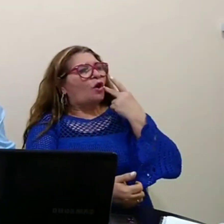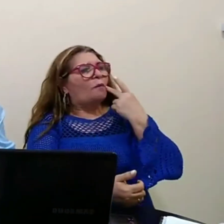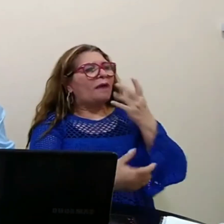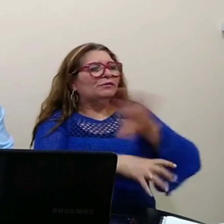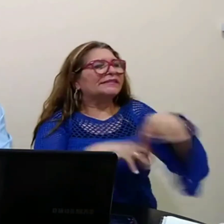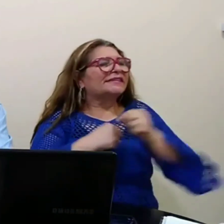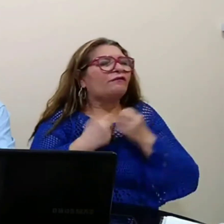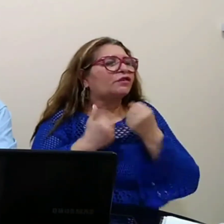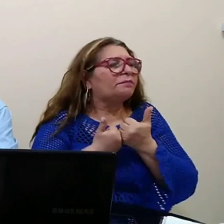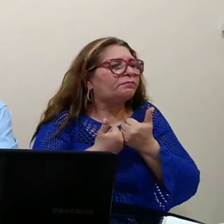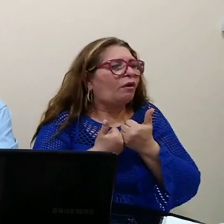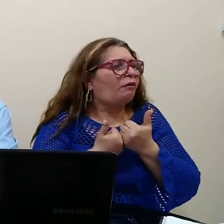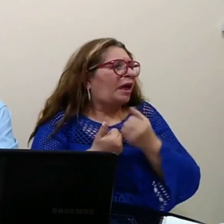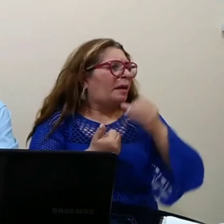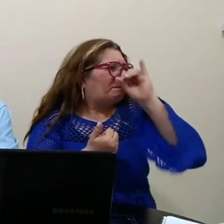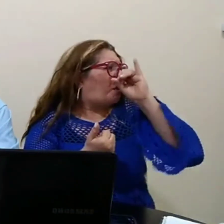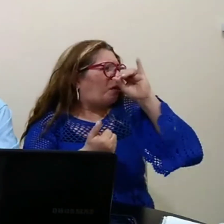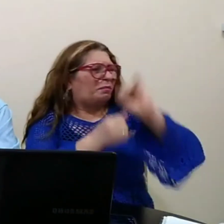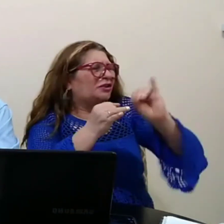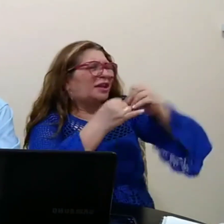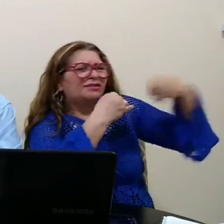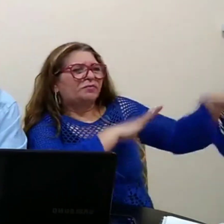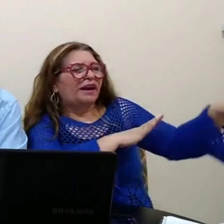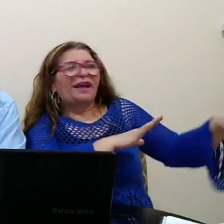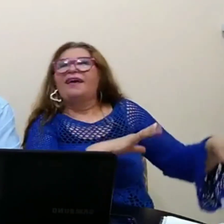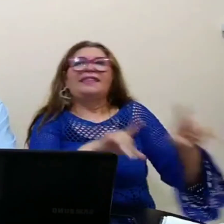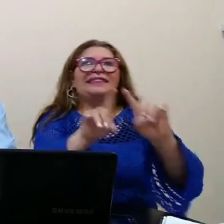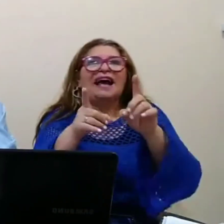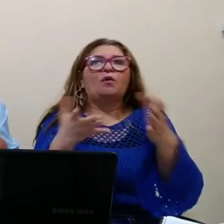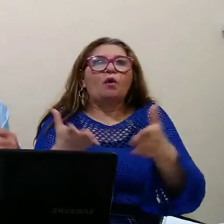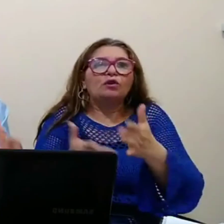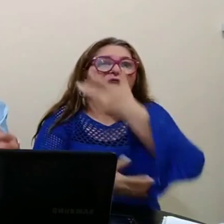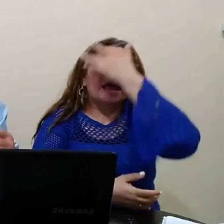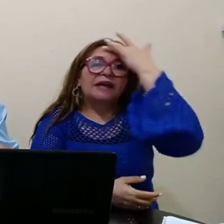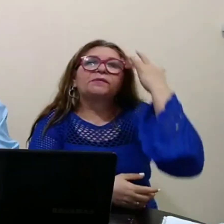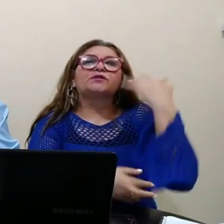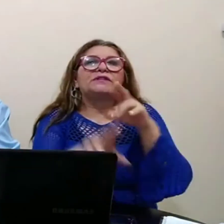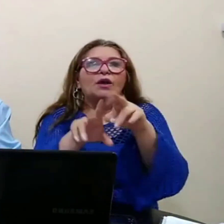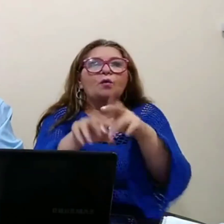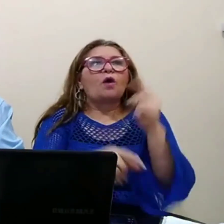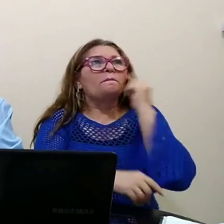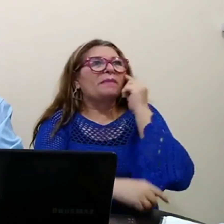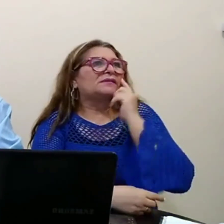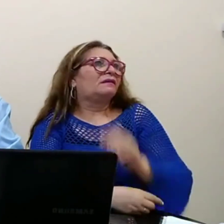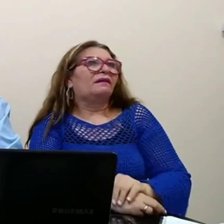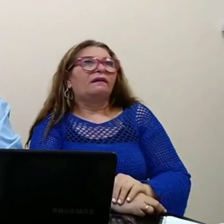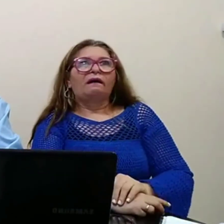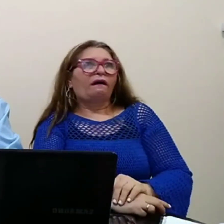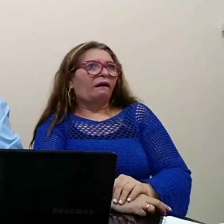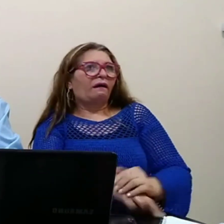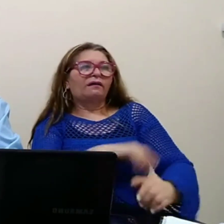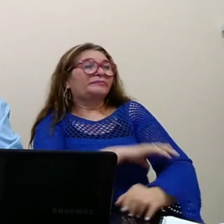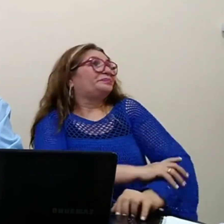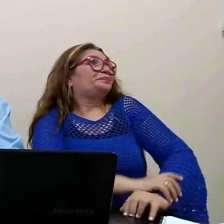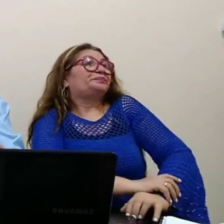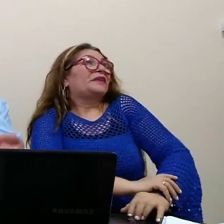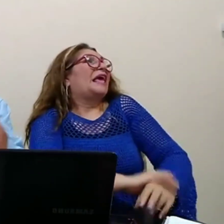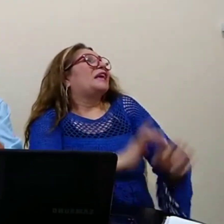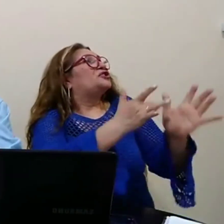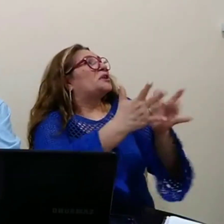deste mundo e deixado Jesus, não tem querido Jesus exatamente porque sabem que